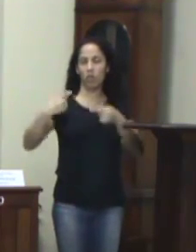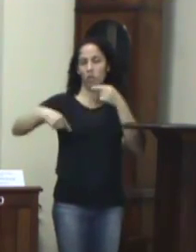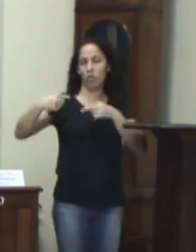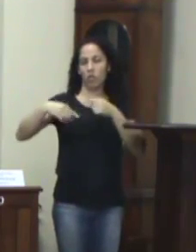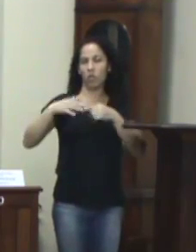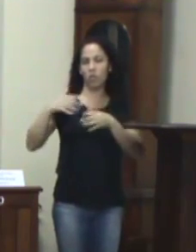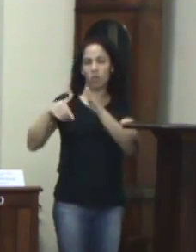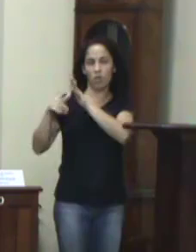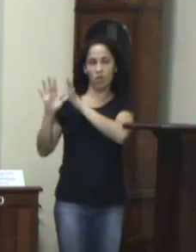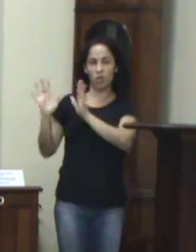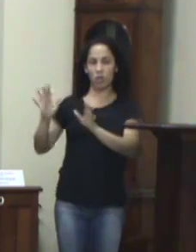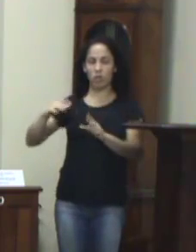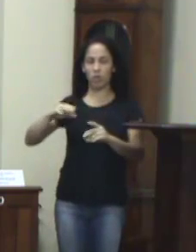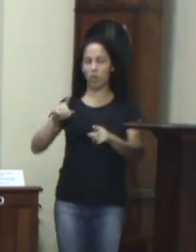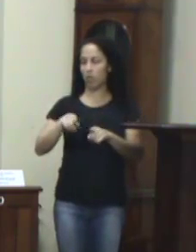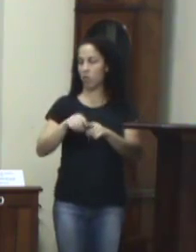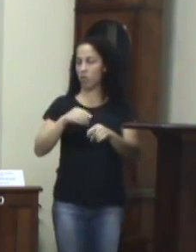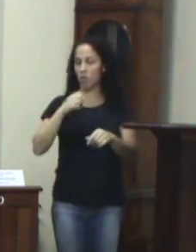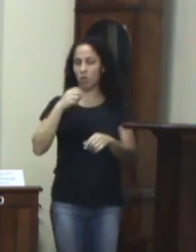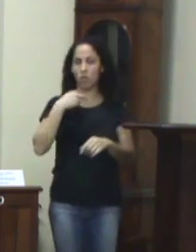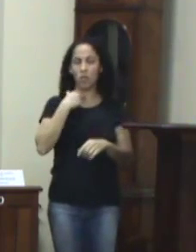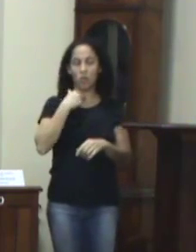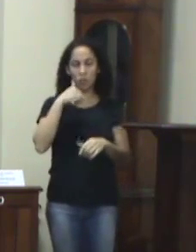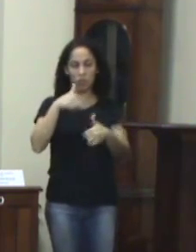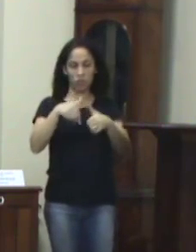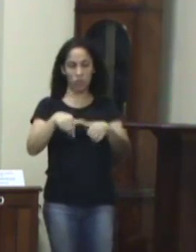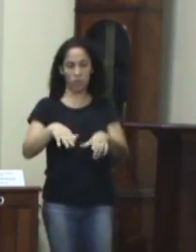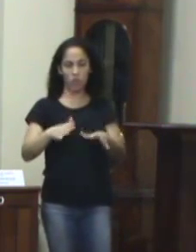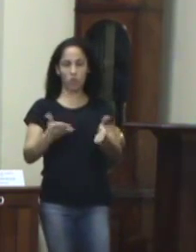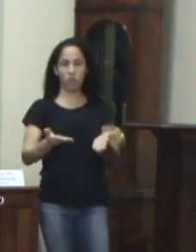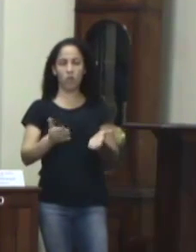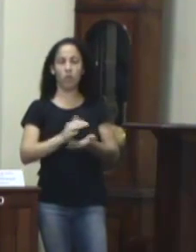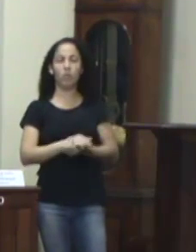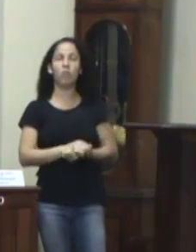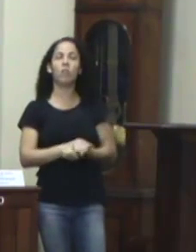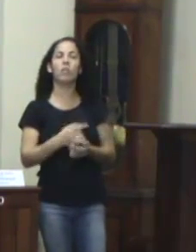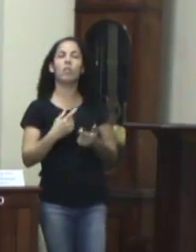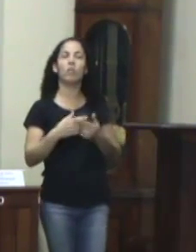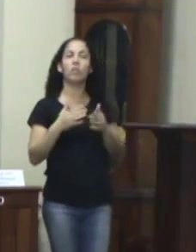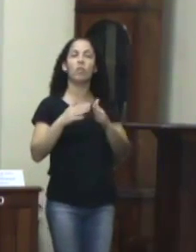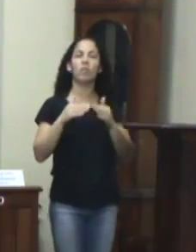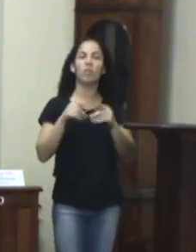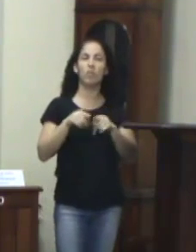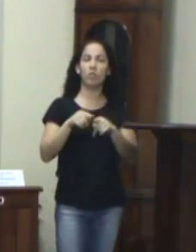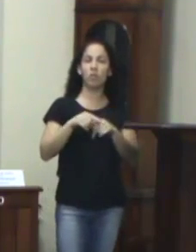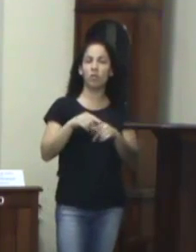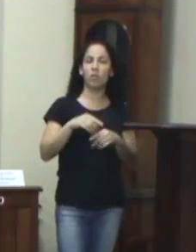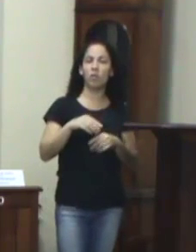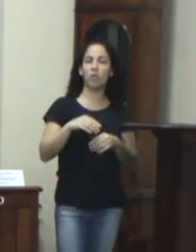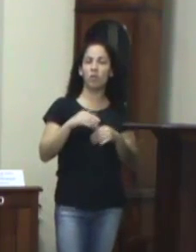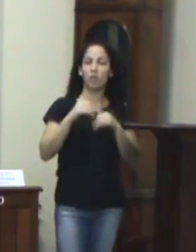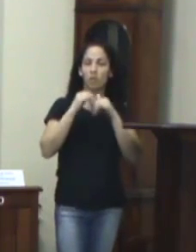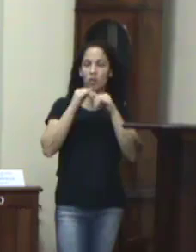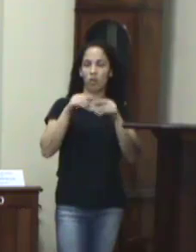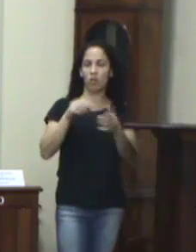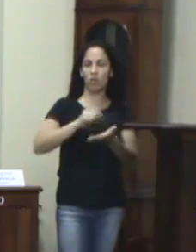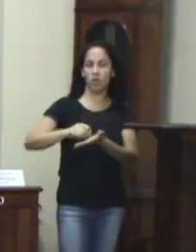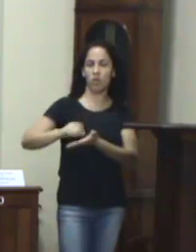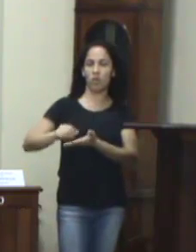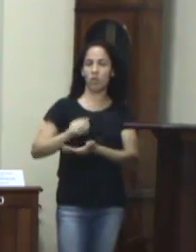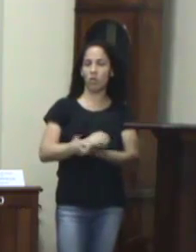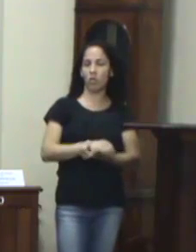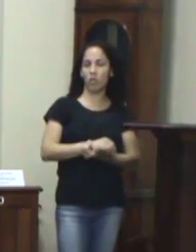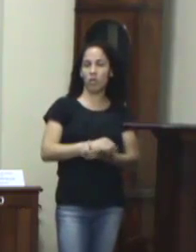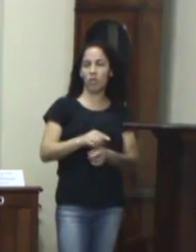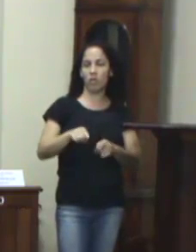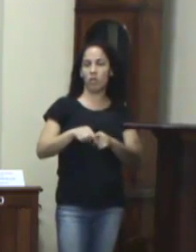maneira inopinada, que o impedido de estar presente ao plenário desta casa. Solicitamos ainda que essa justificativa conste em ata.